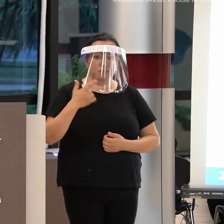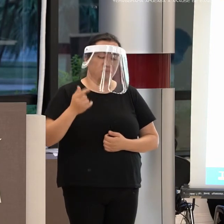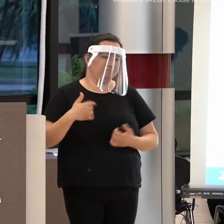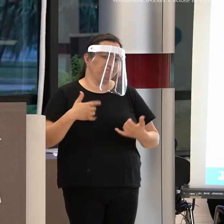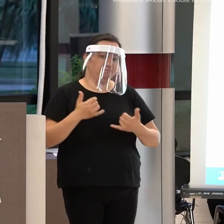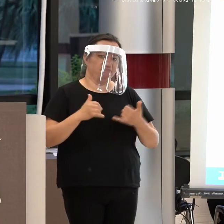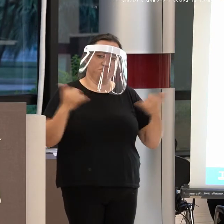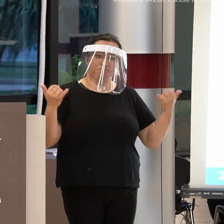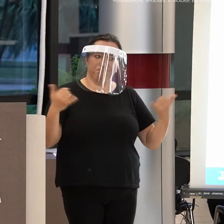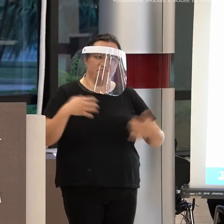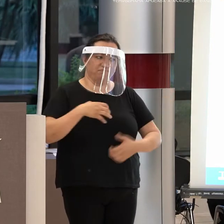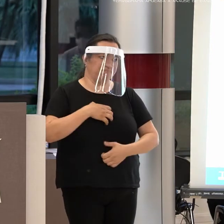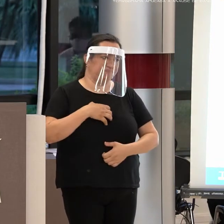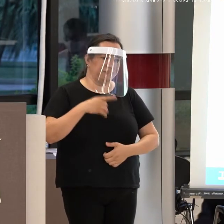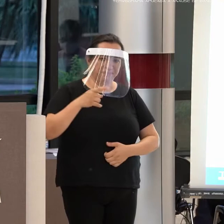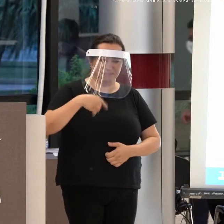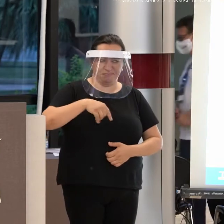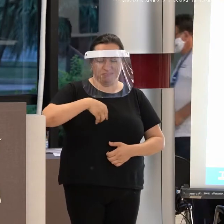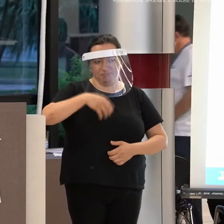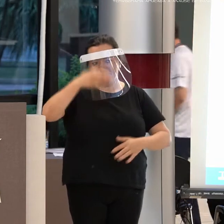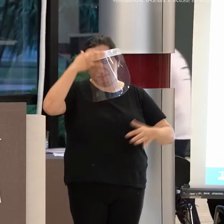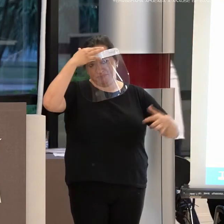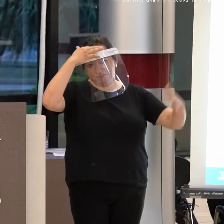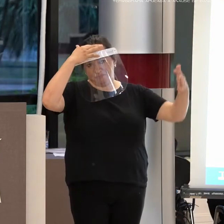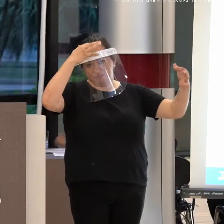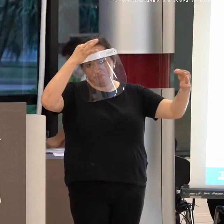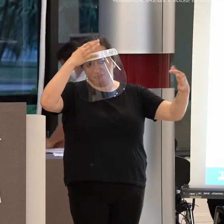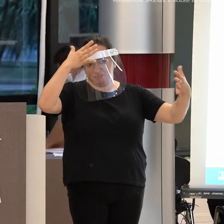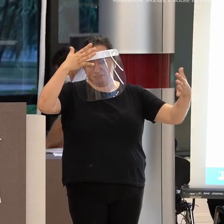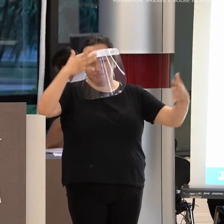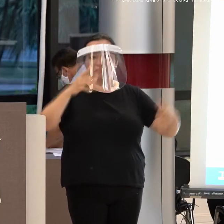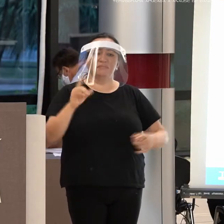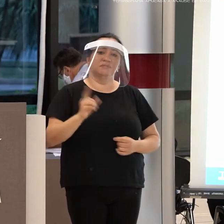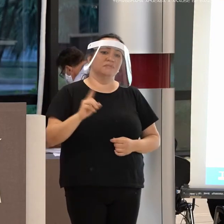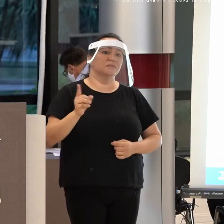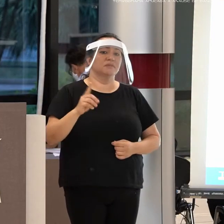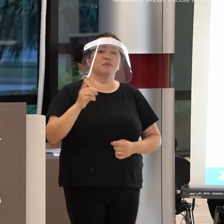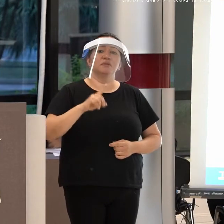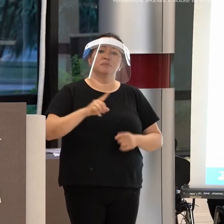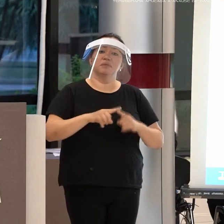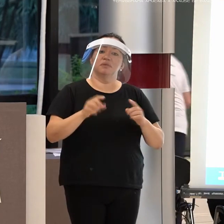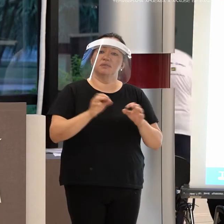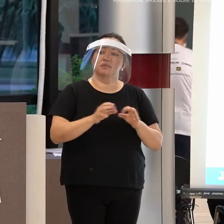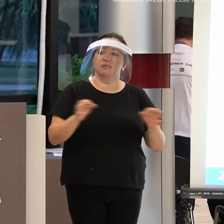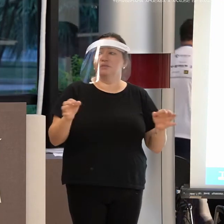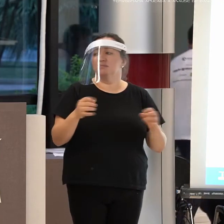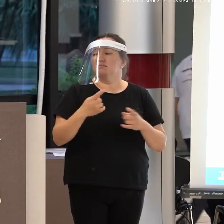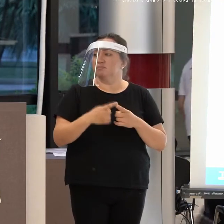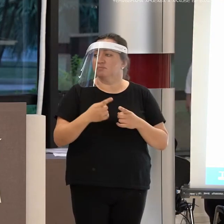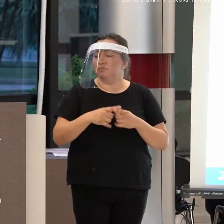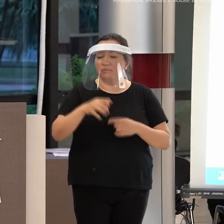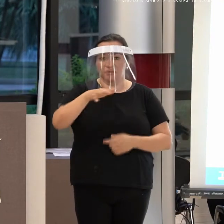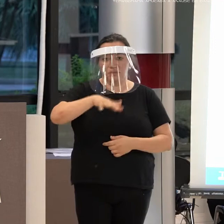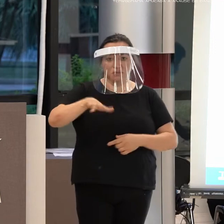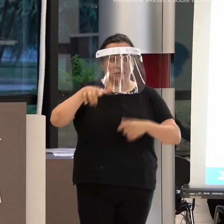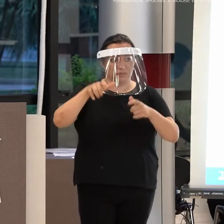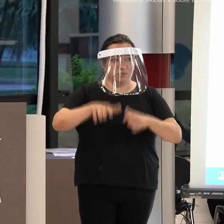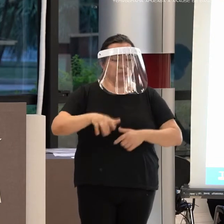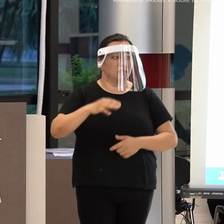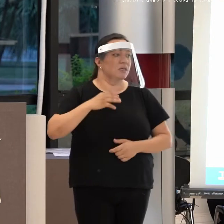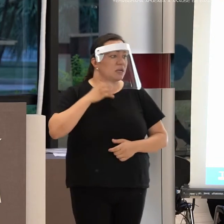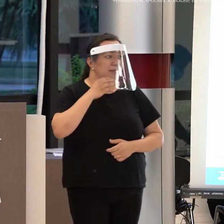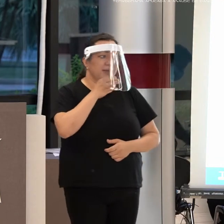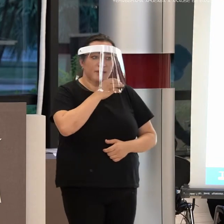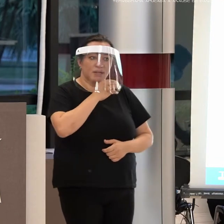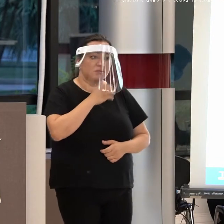era, né, algum adivinho, né? Mas era muito simples. O mancal, aquele mancal, a temperatura de trabalho